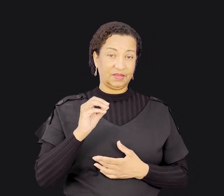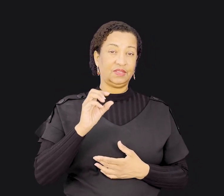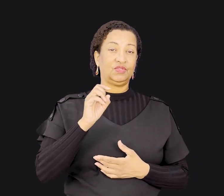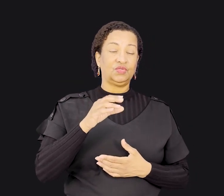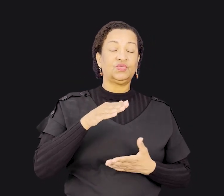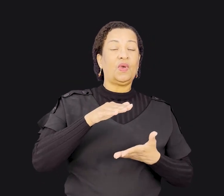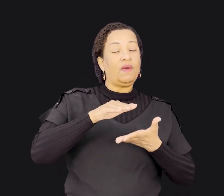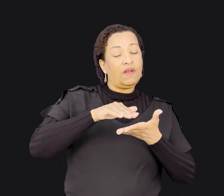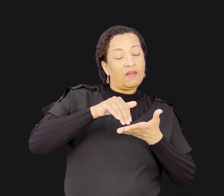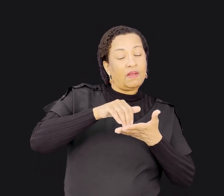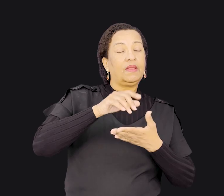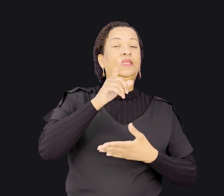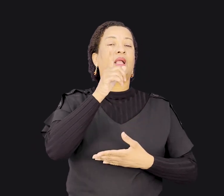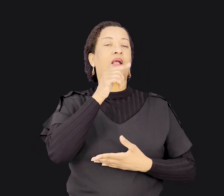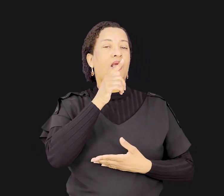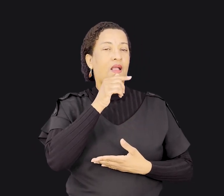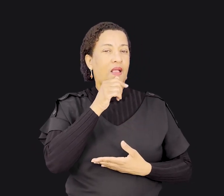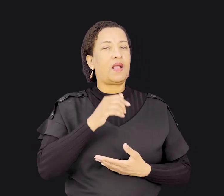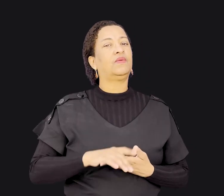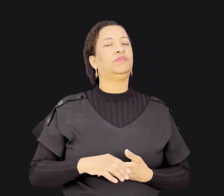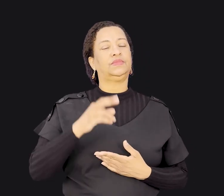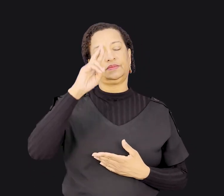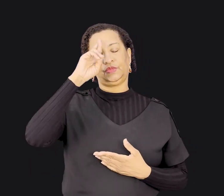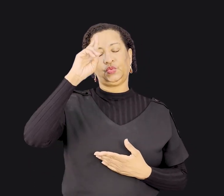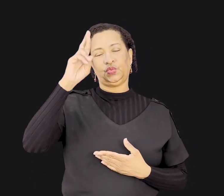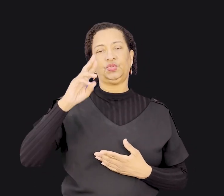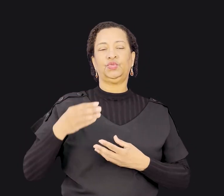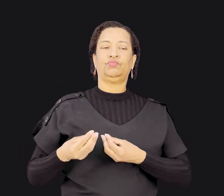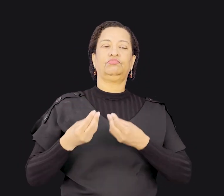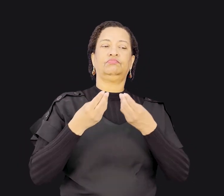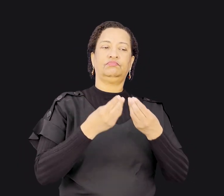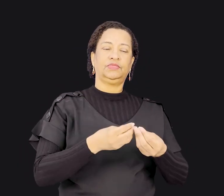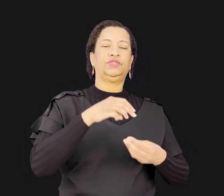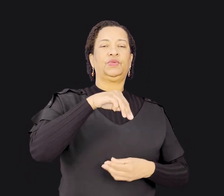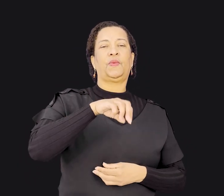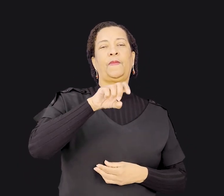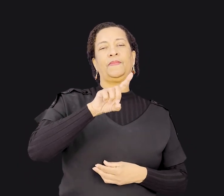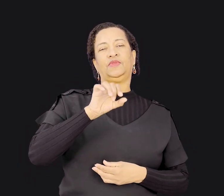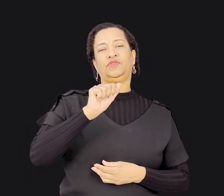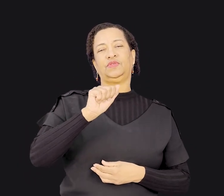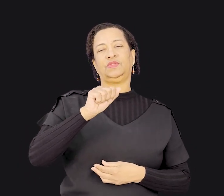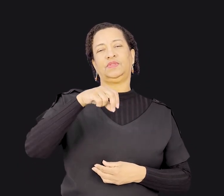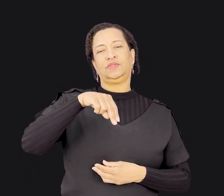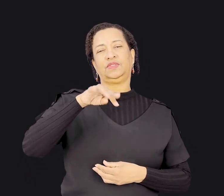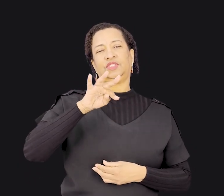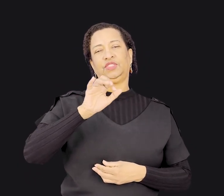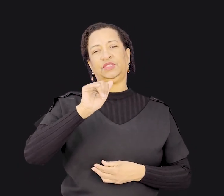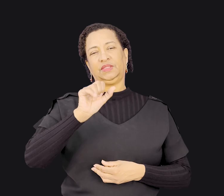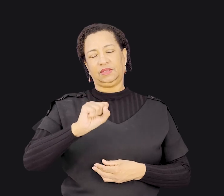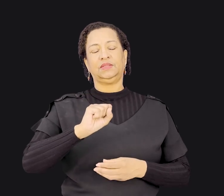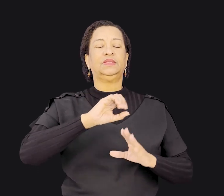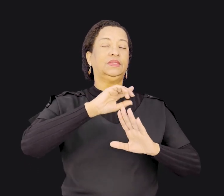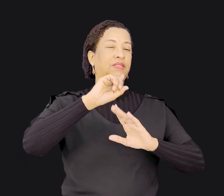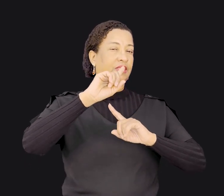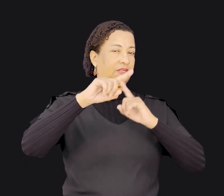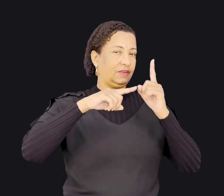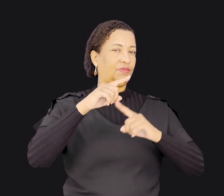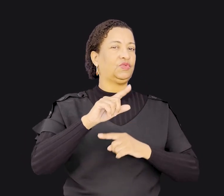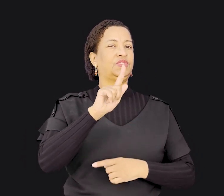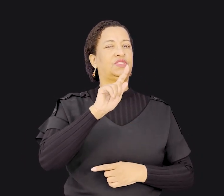apenas lamberam a água, o Senhor entregaria os midianitas. Depois de tudo isso, Gideão tinha menos